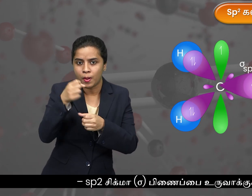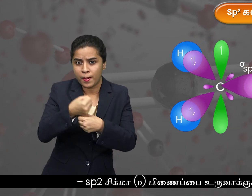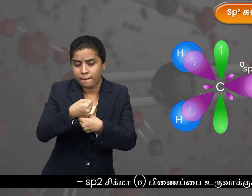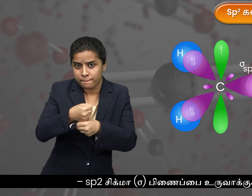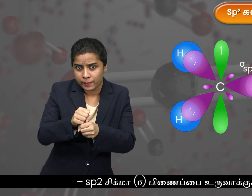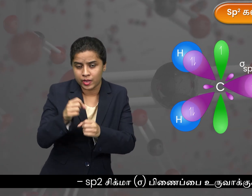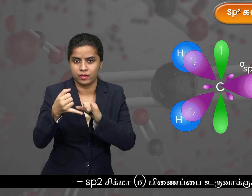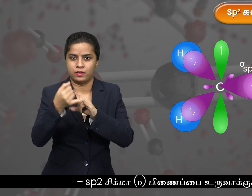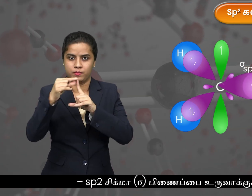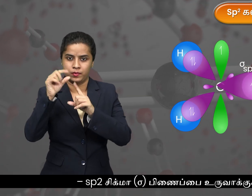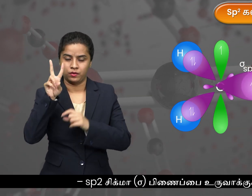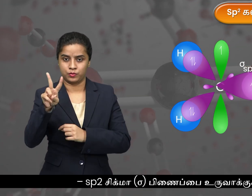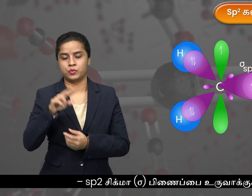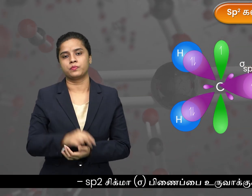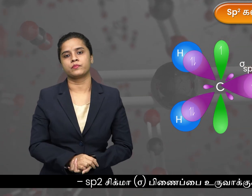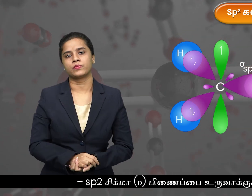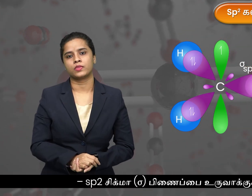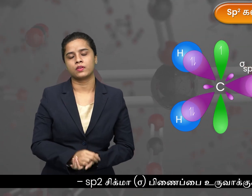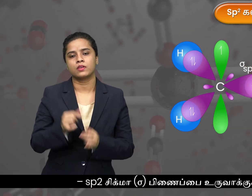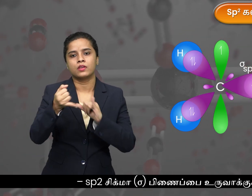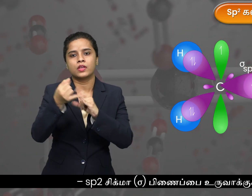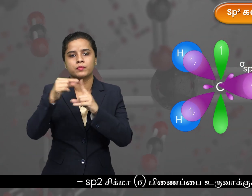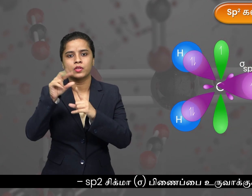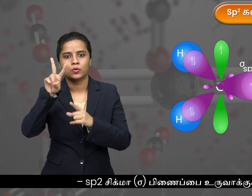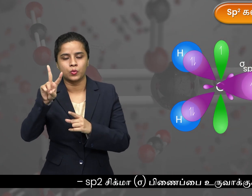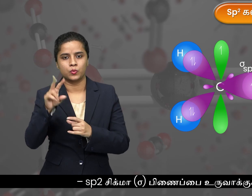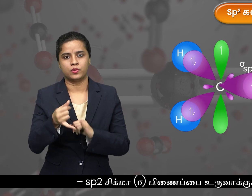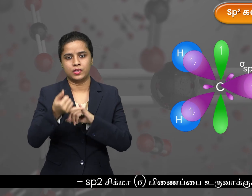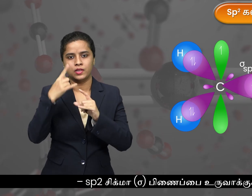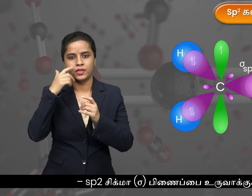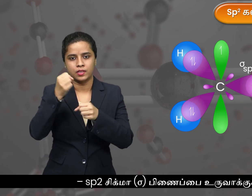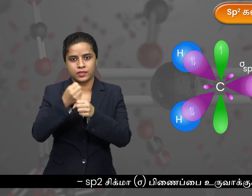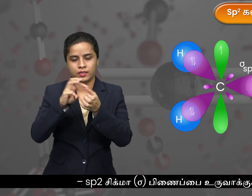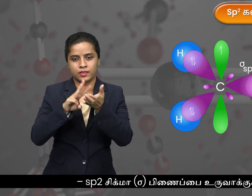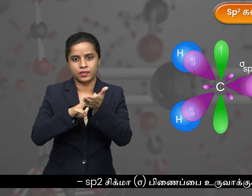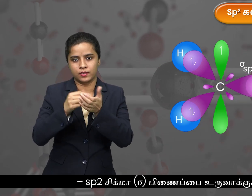sp2 சிக்மா, அதாவது சிக்மா குறியீடு பிணைப்பை உருவாக்குகிறது.